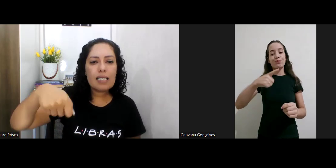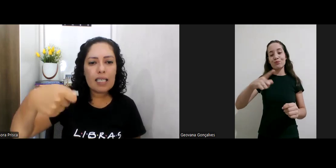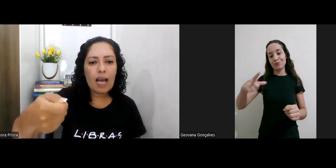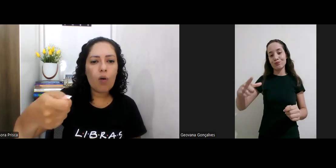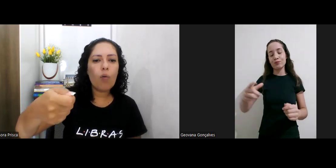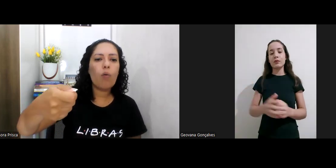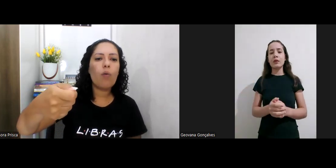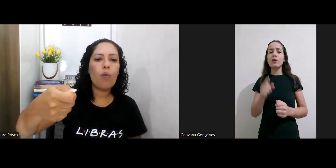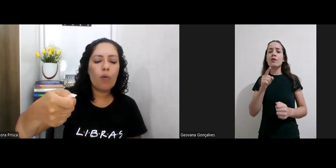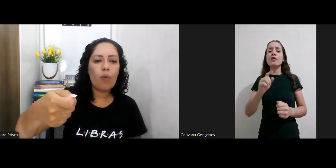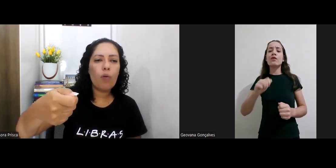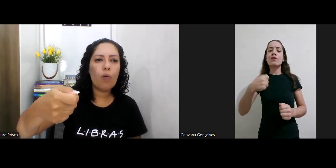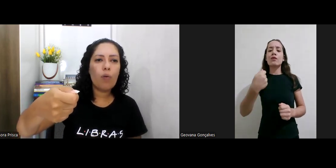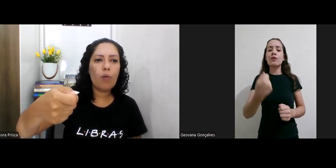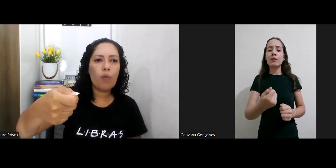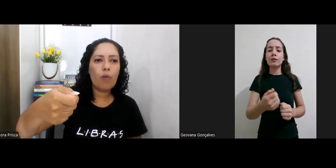Você, sinal.